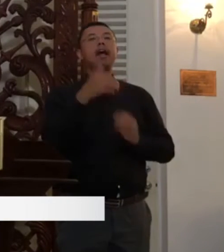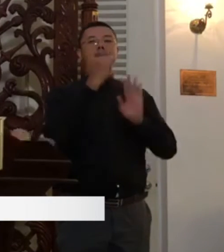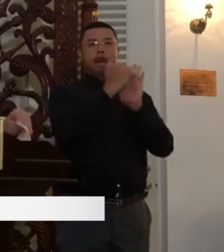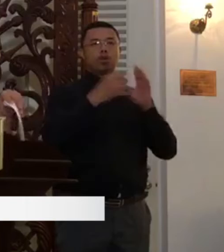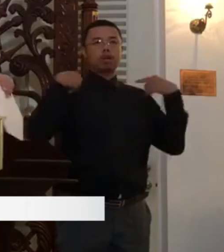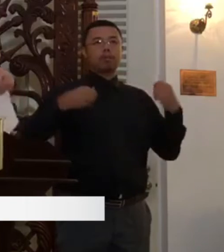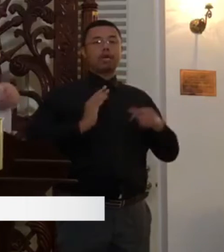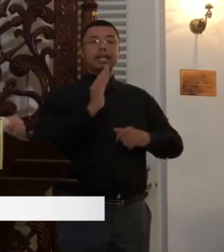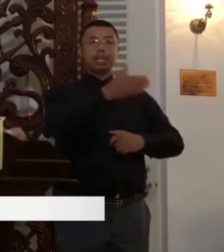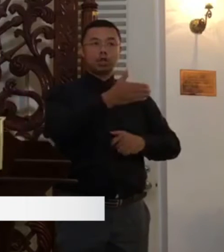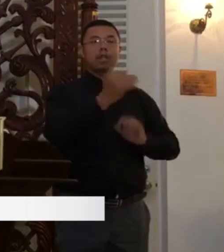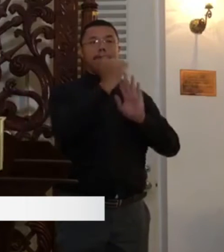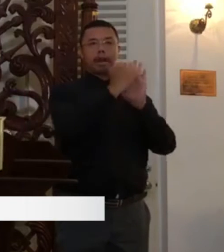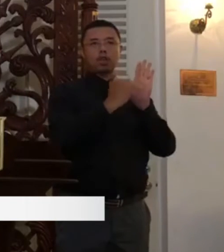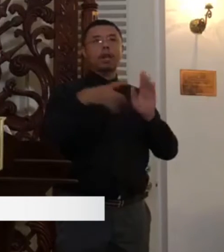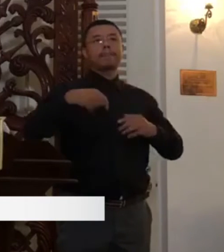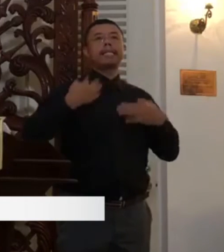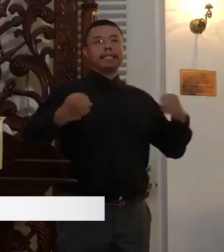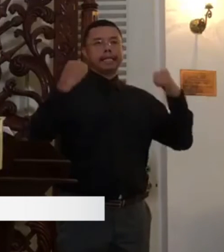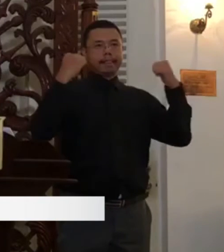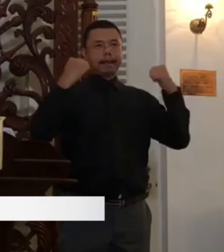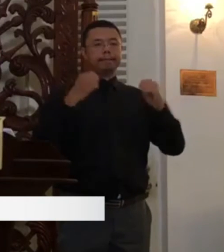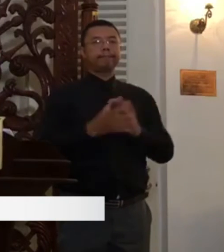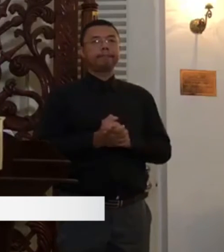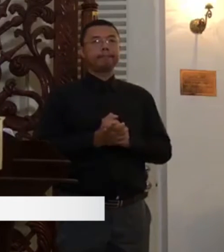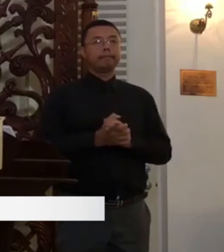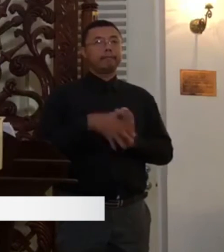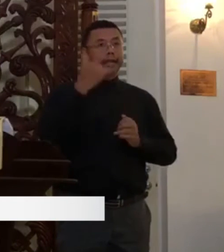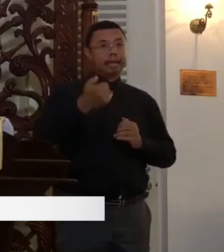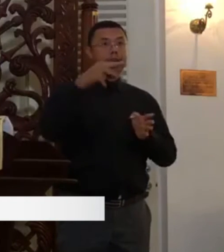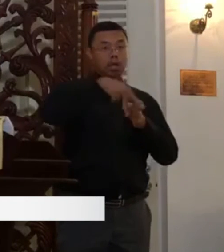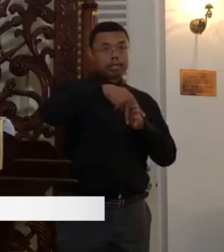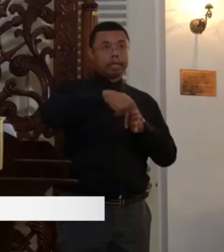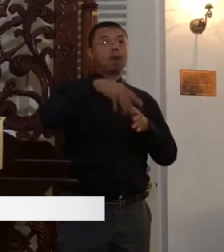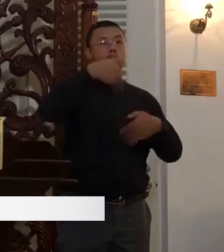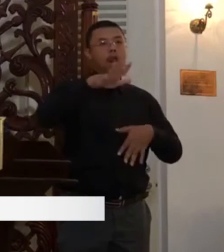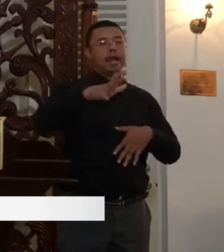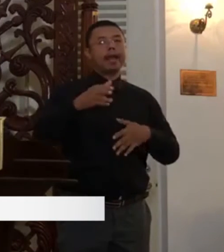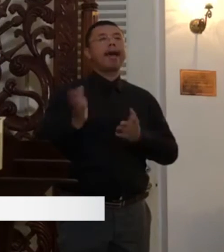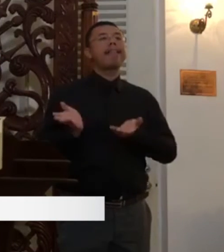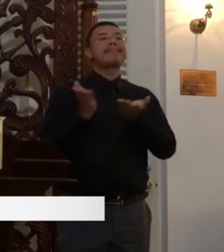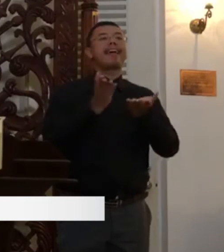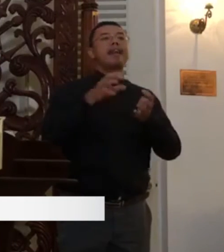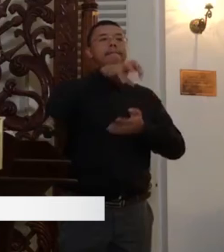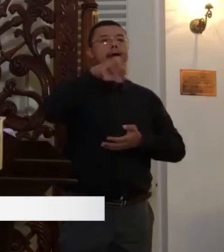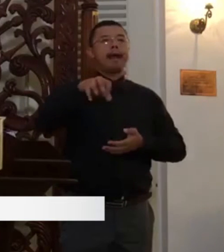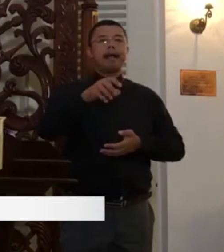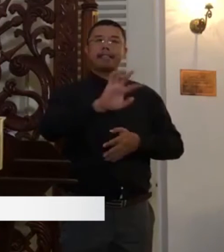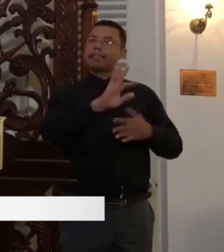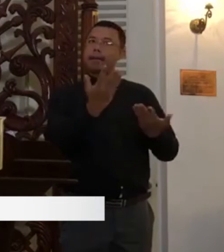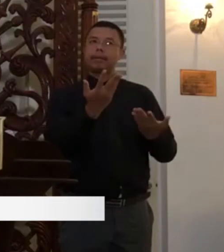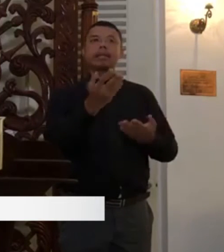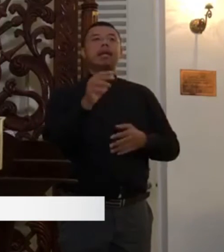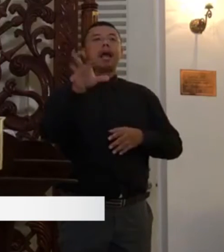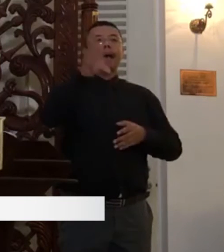merujuk kepada peraturan Menteri Kesehatan, sehingga ojek boleh untuk mengantarkan barang tetapi tidak